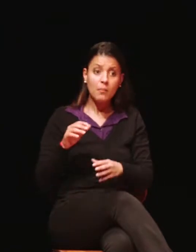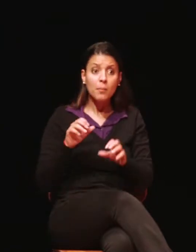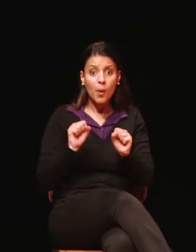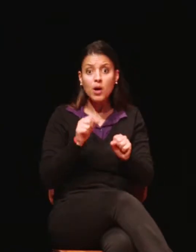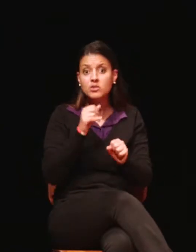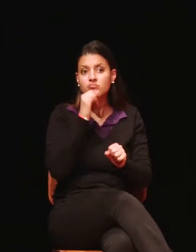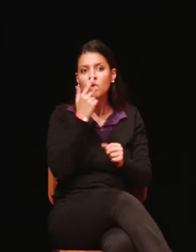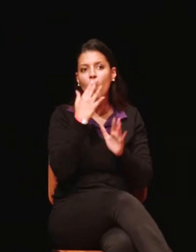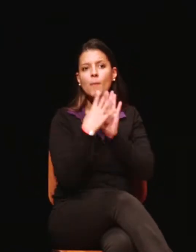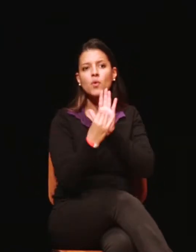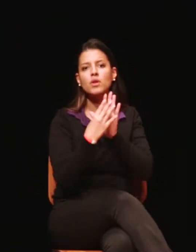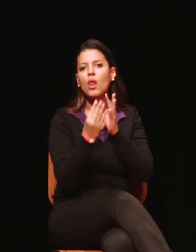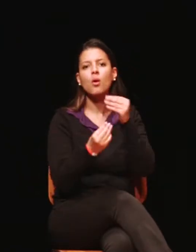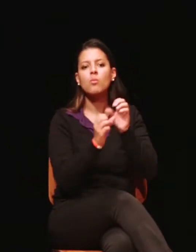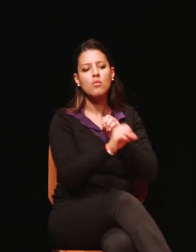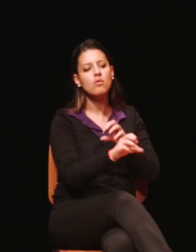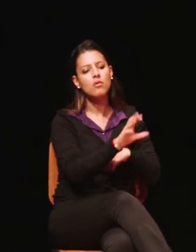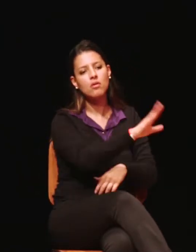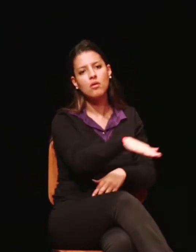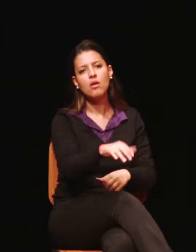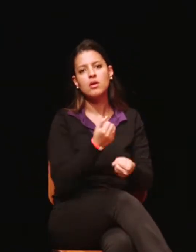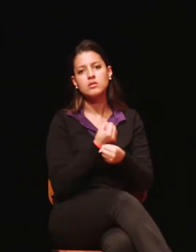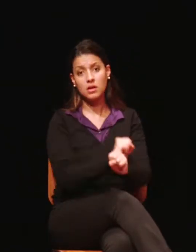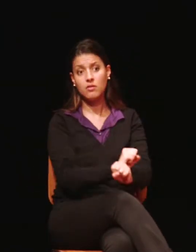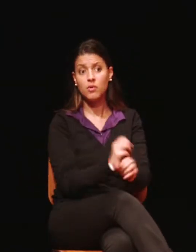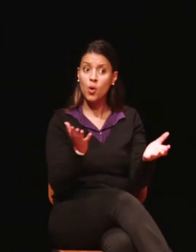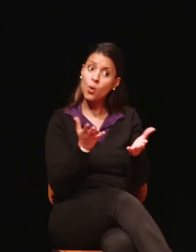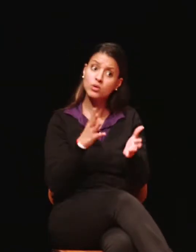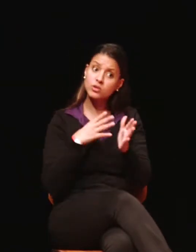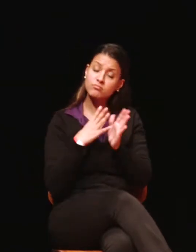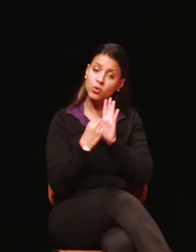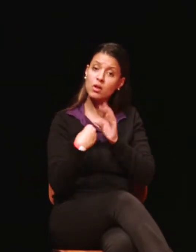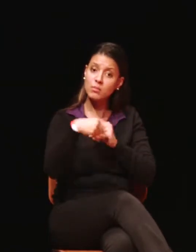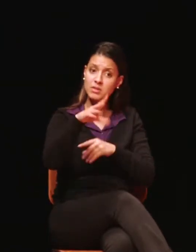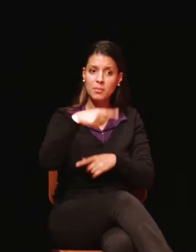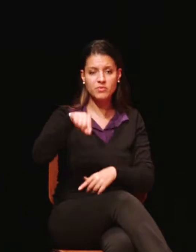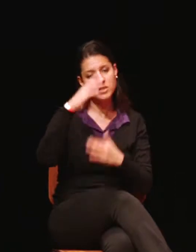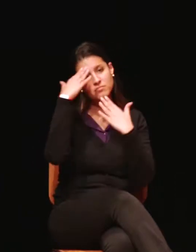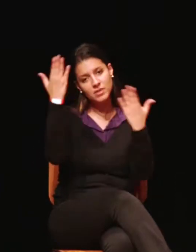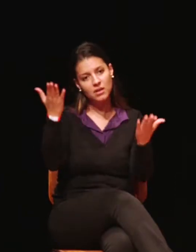de leitura que gostaria de deixar hoje com vocês. Muito obrigado.